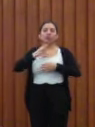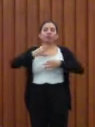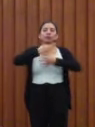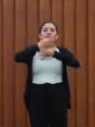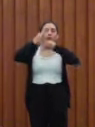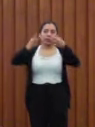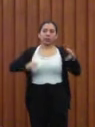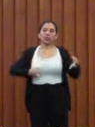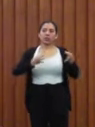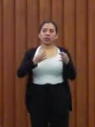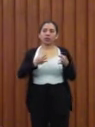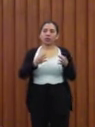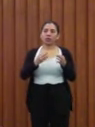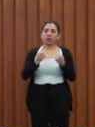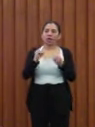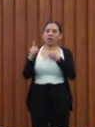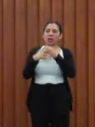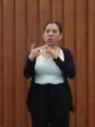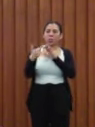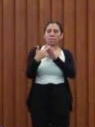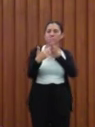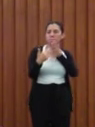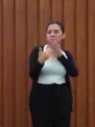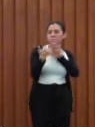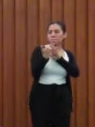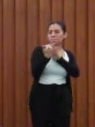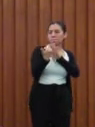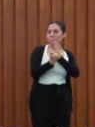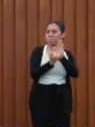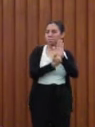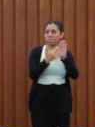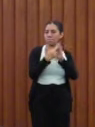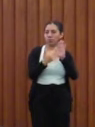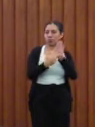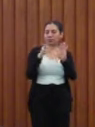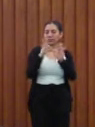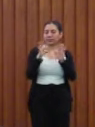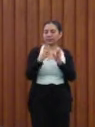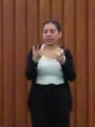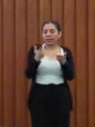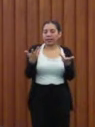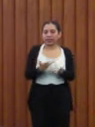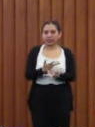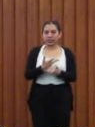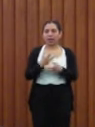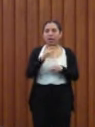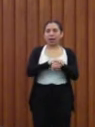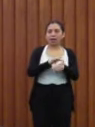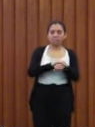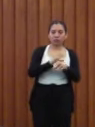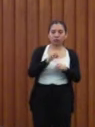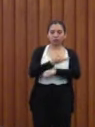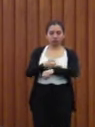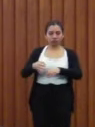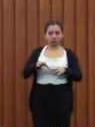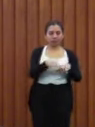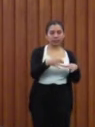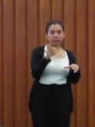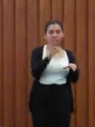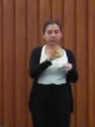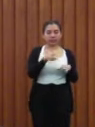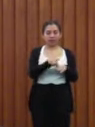en general algún protocolo de qué hacer en el caso de los familiares de las familiares y amigos de las víctimas cuando se presentan